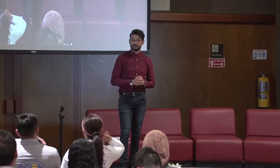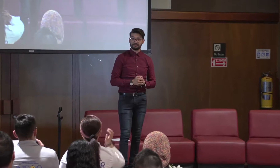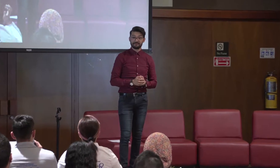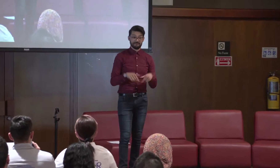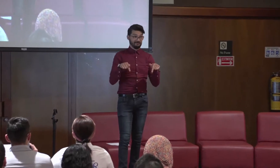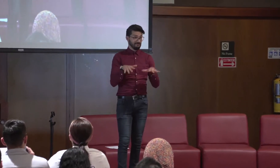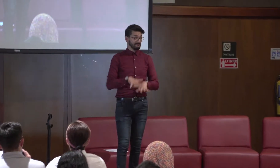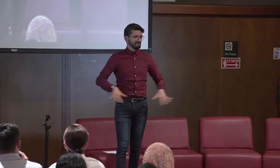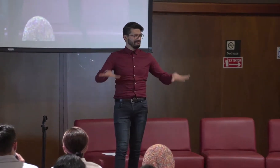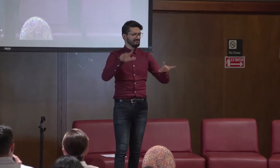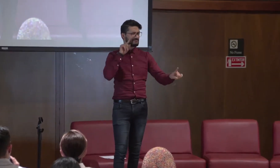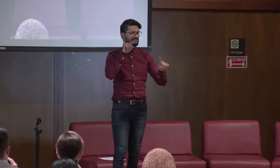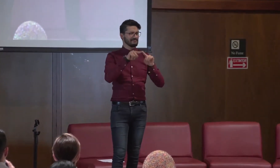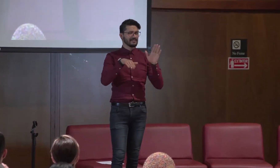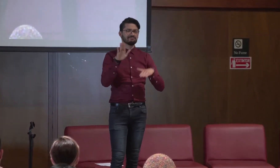la República.